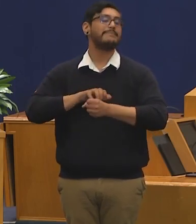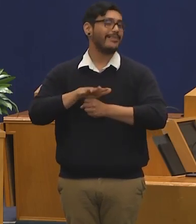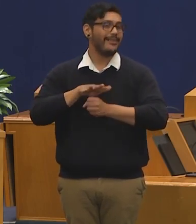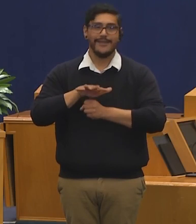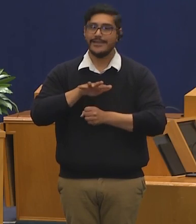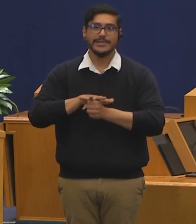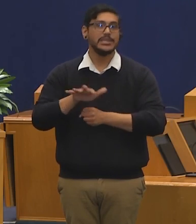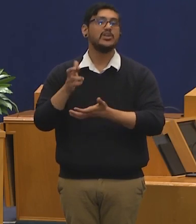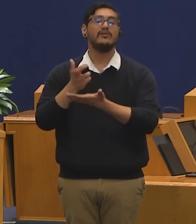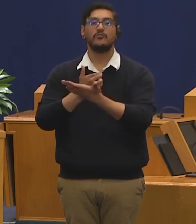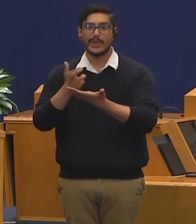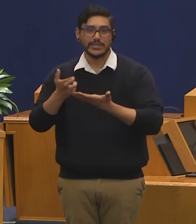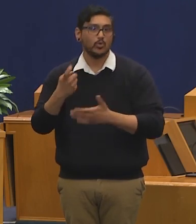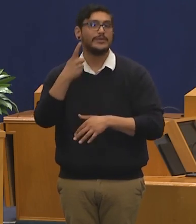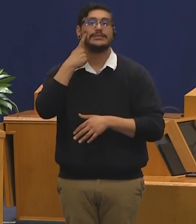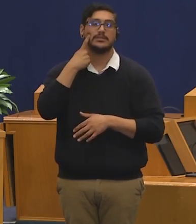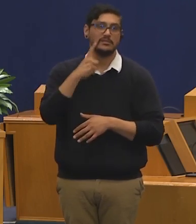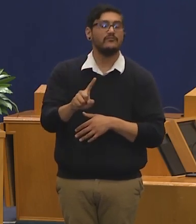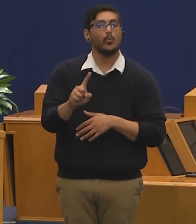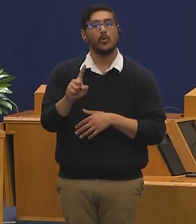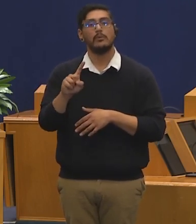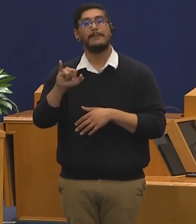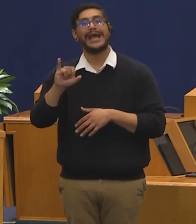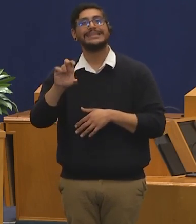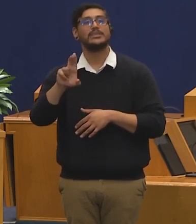camas de cuidado intensivo.